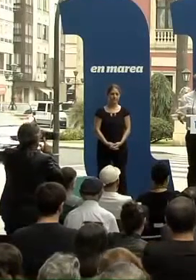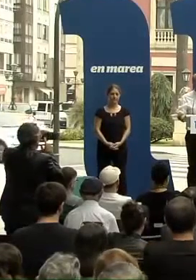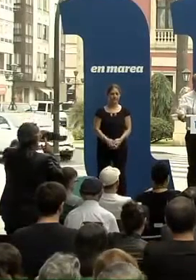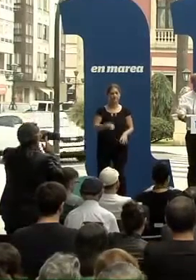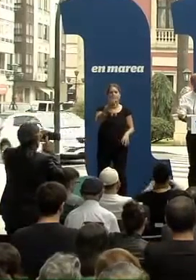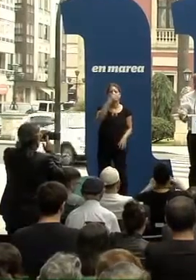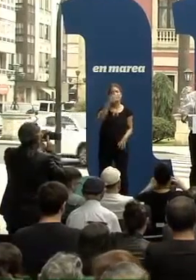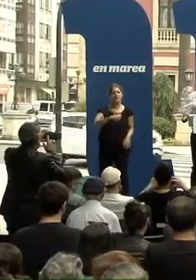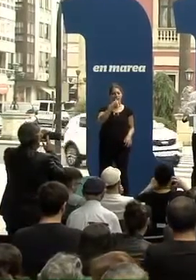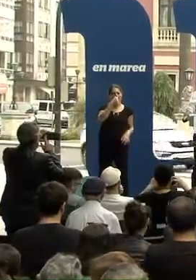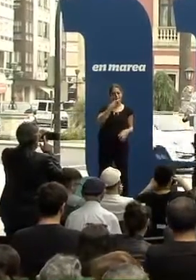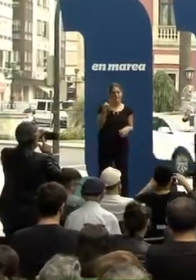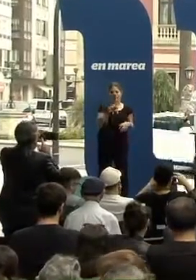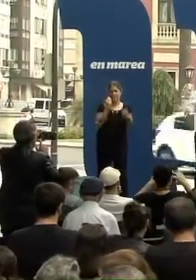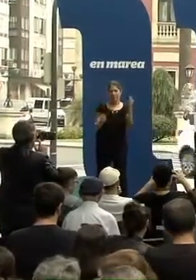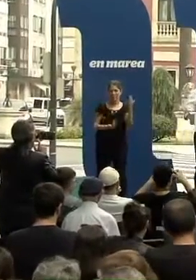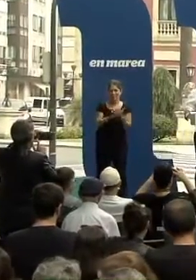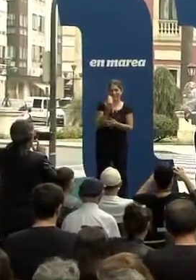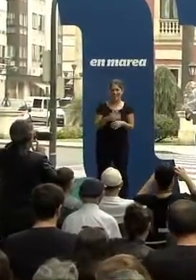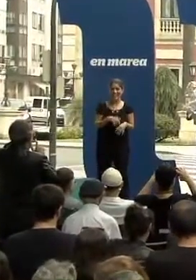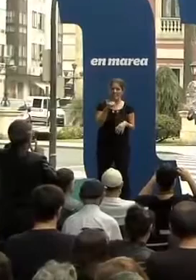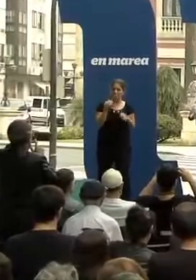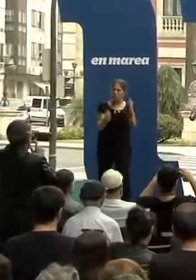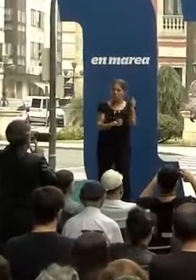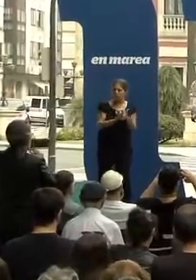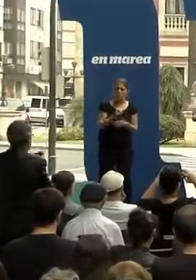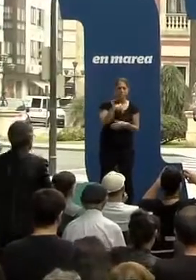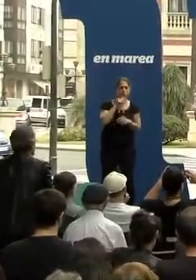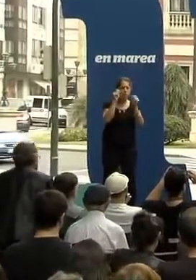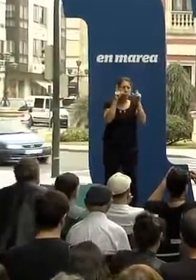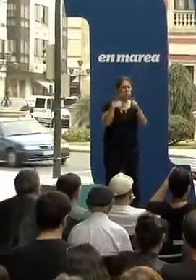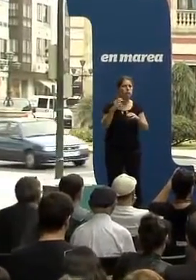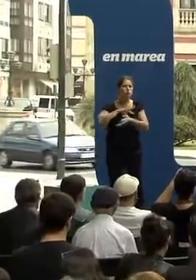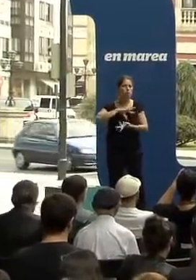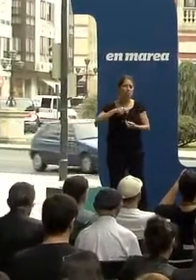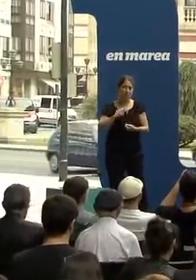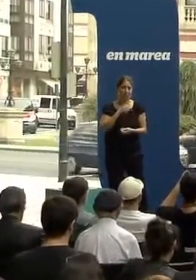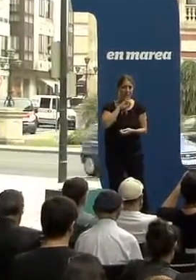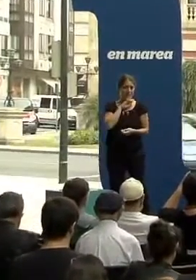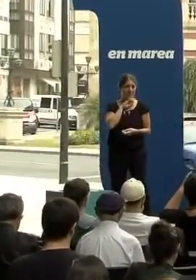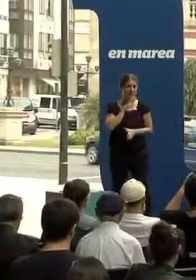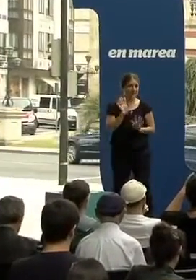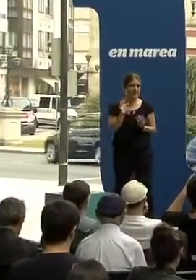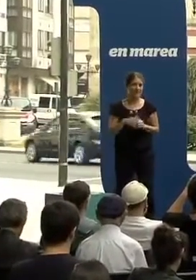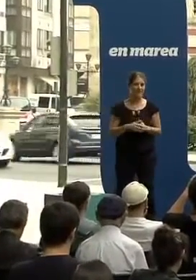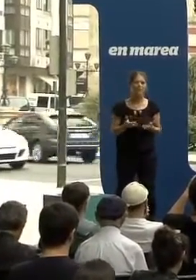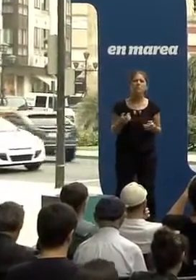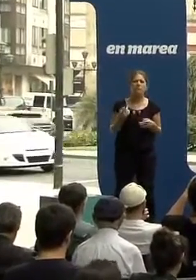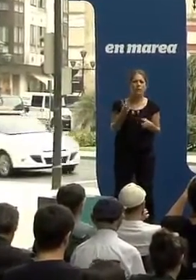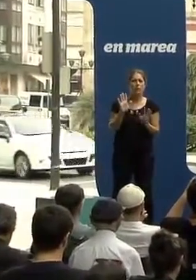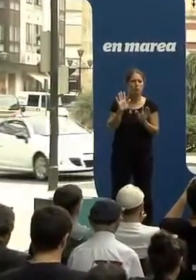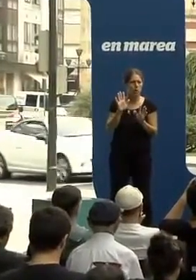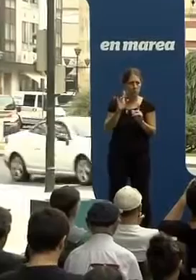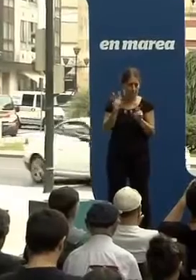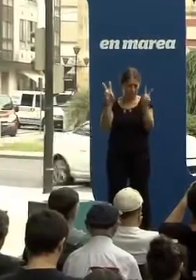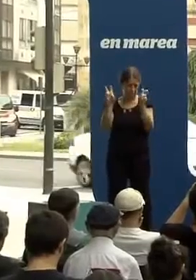Bo día, Vilagarcía. Esta mañán despertábamos con unha noticia divertida, non xa polas enquisas,